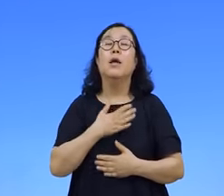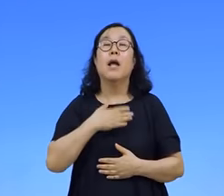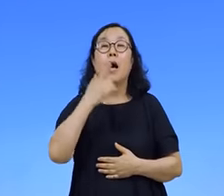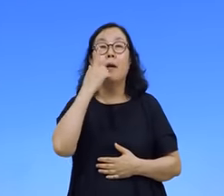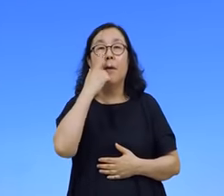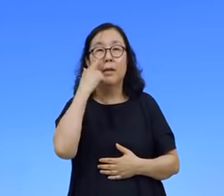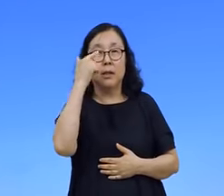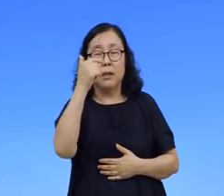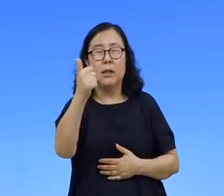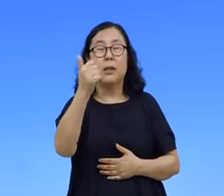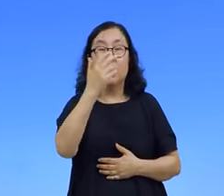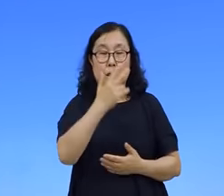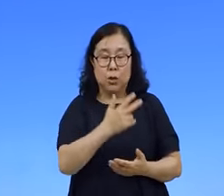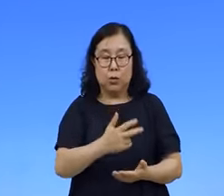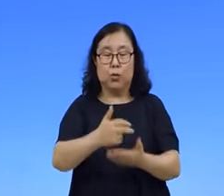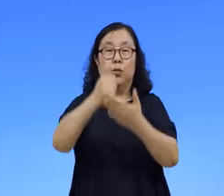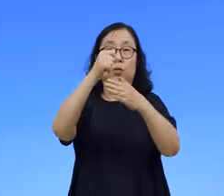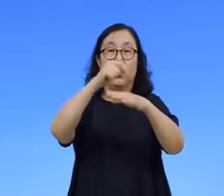내 아버지